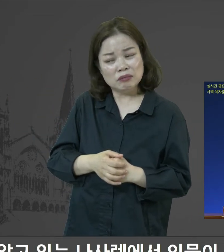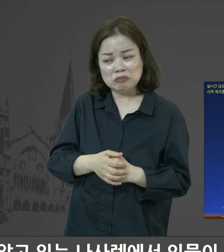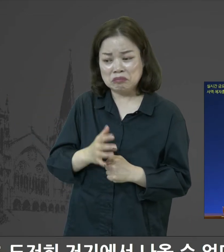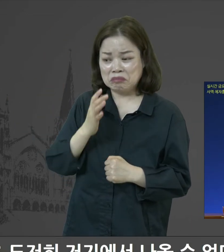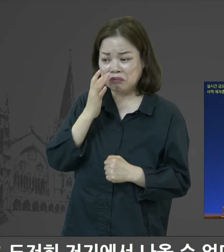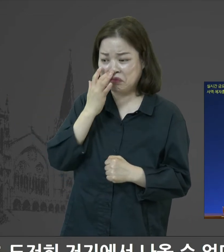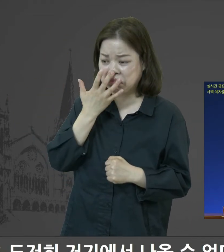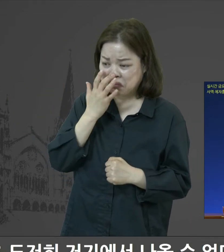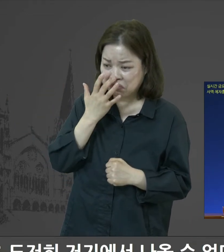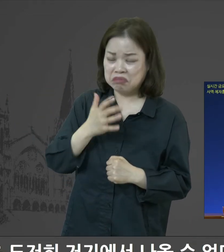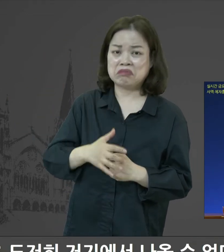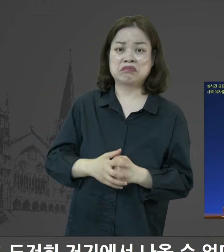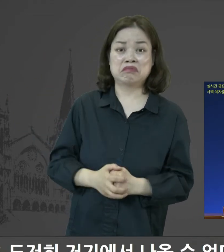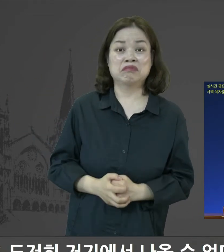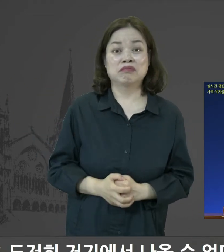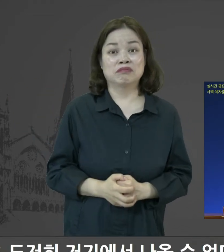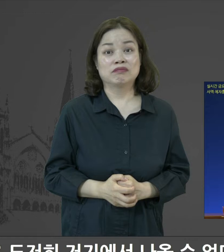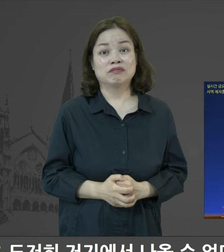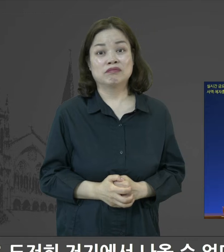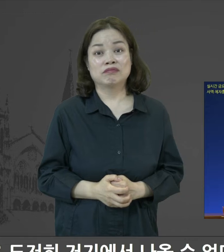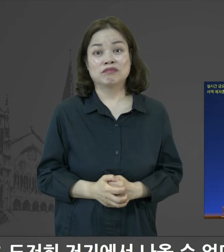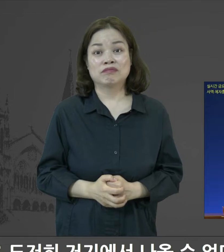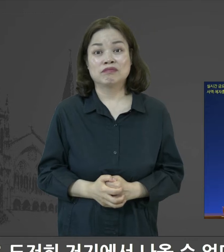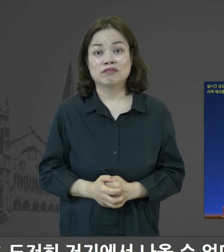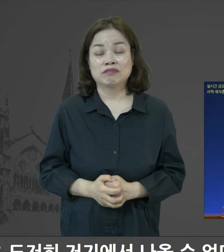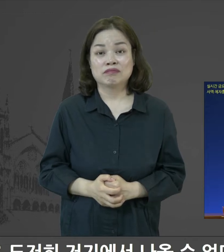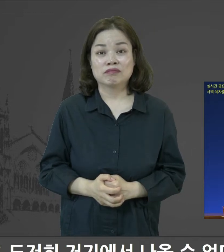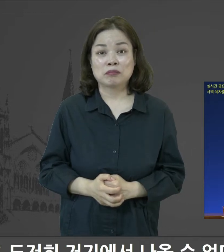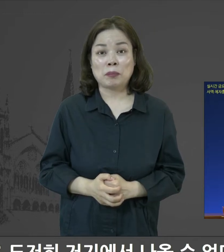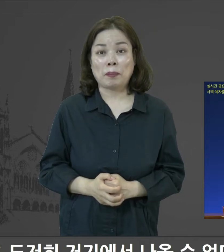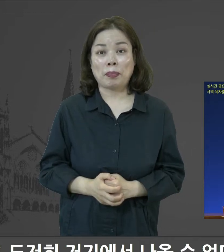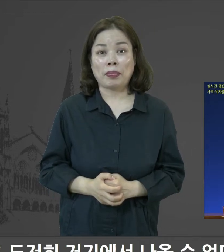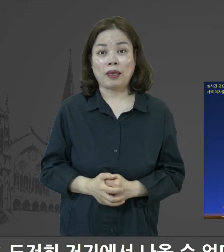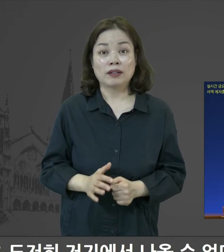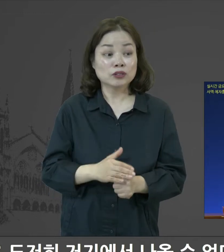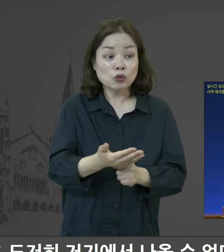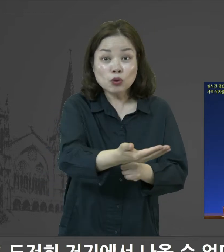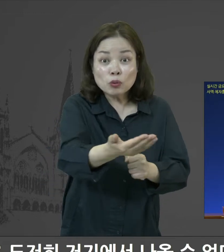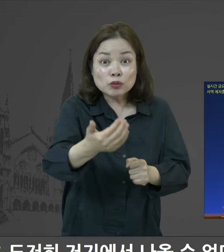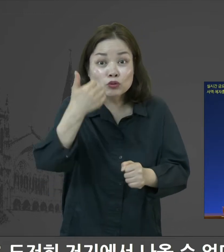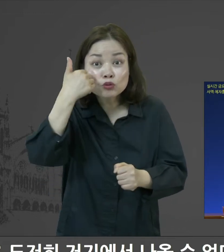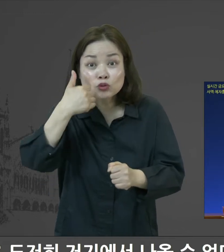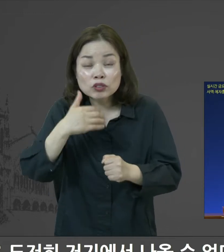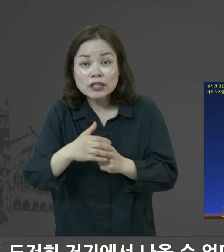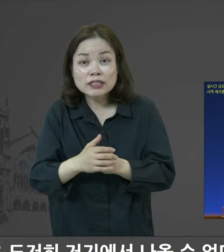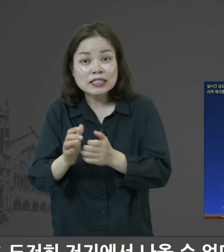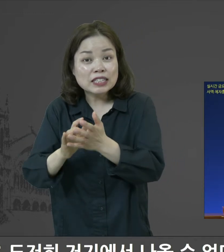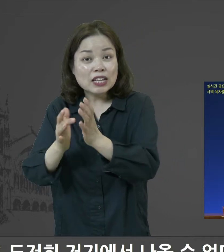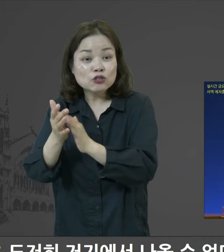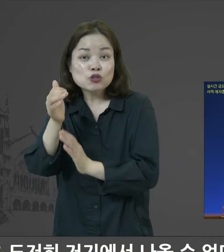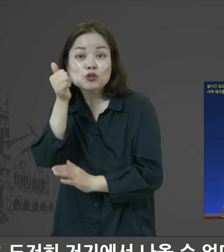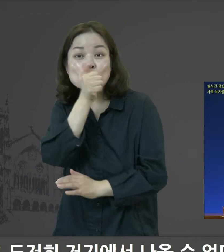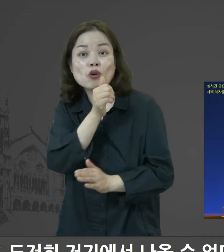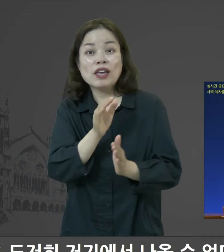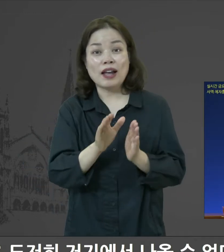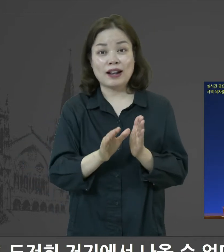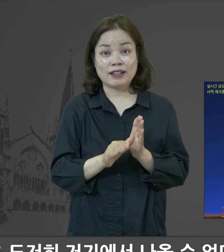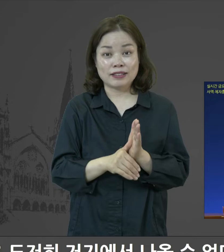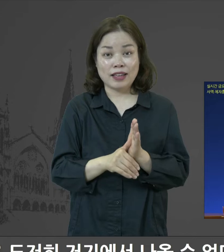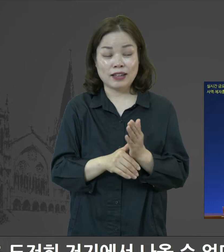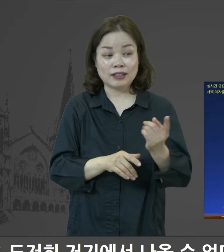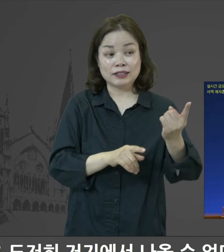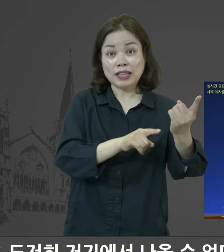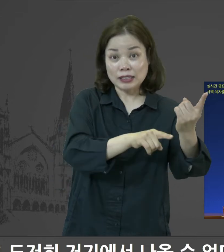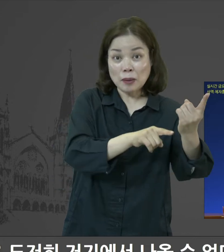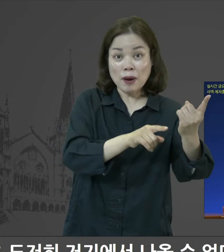하고 시큰둥하는 겁니다. 사랑하는 여러분, 여러분이 누군가에게 예수님을 소개할 때